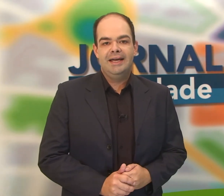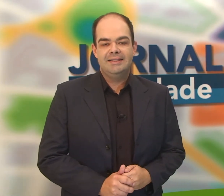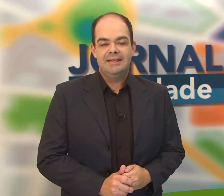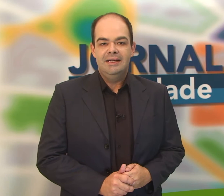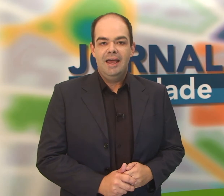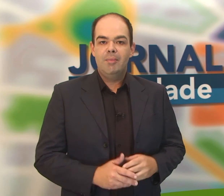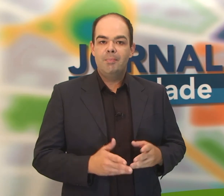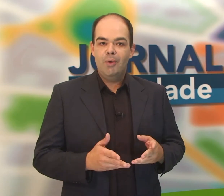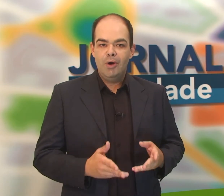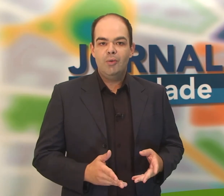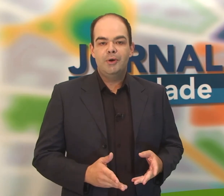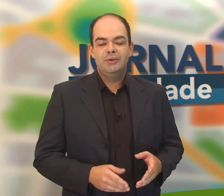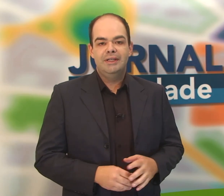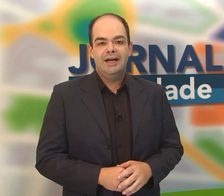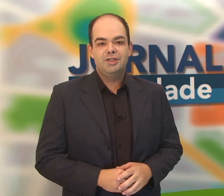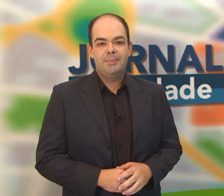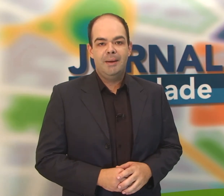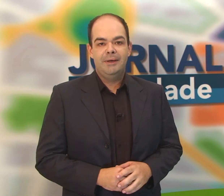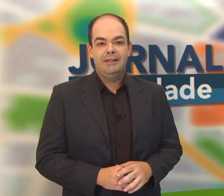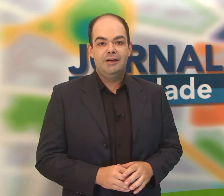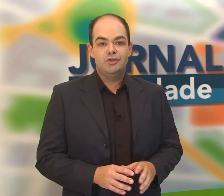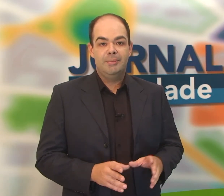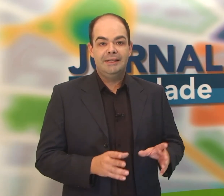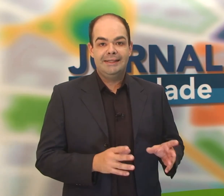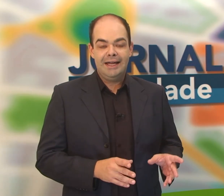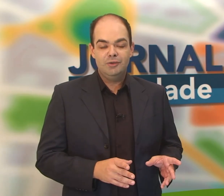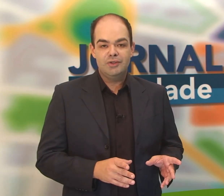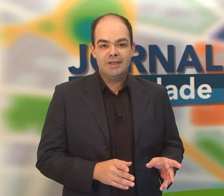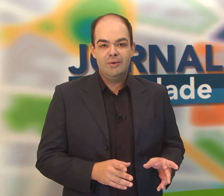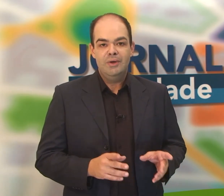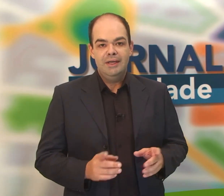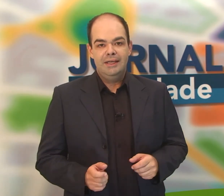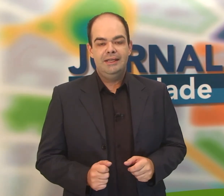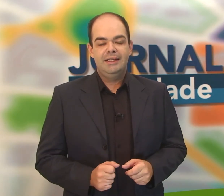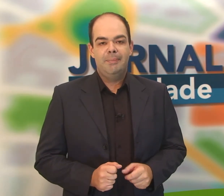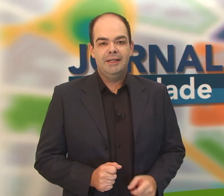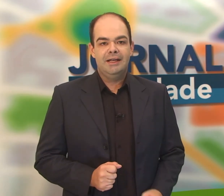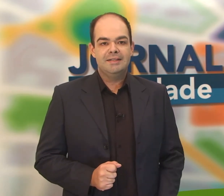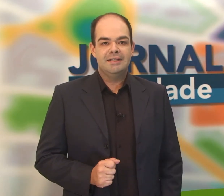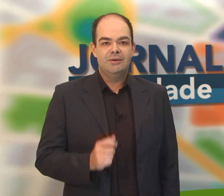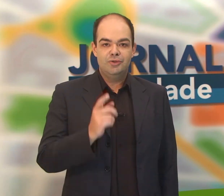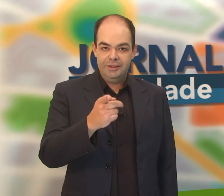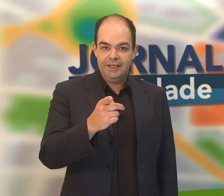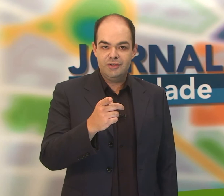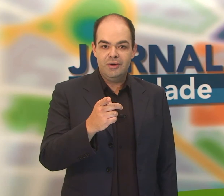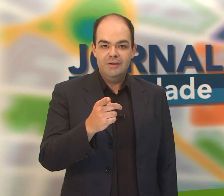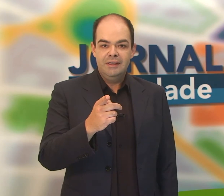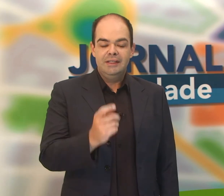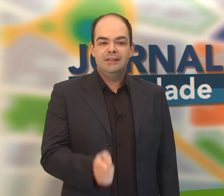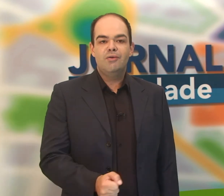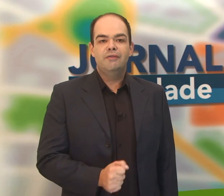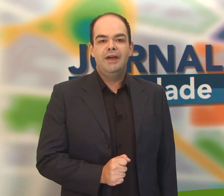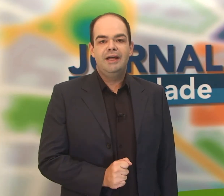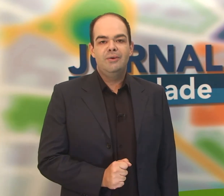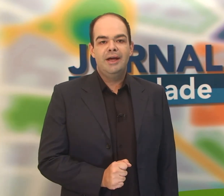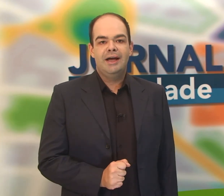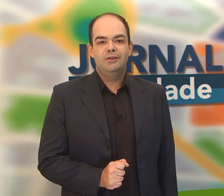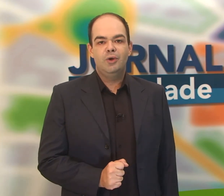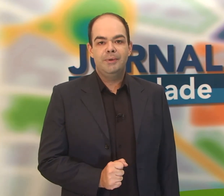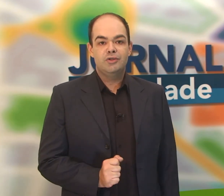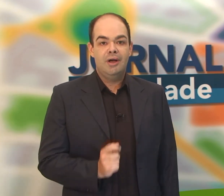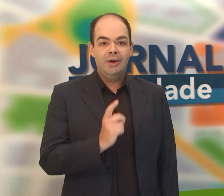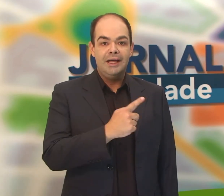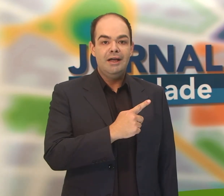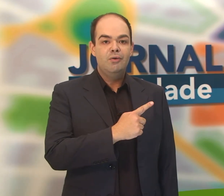de sinais. É uma boa oportunidade para aprender sobre tradução e interpretação. Te interessou? Então confere aí o